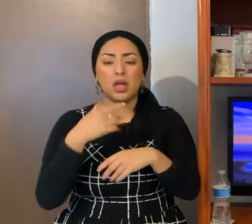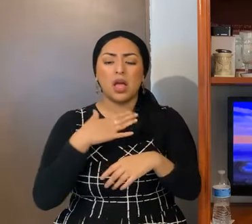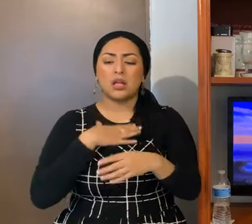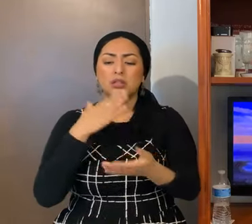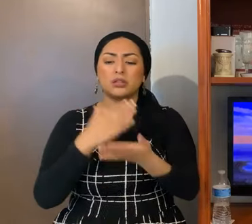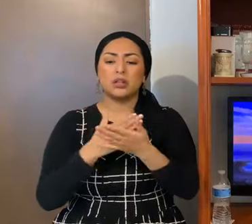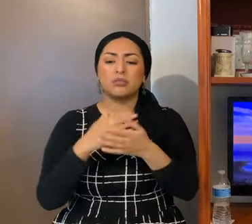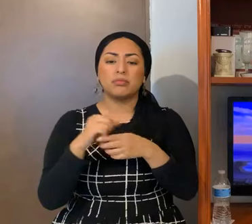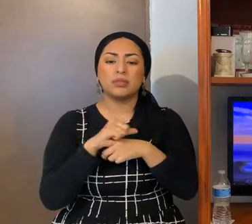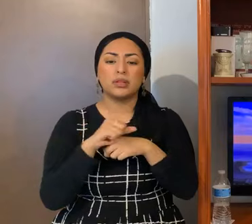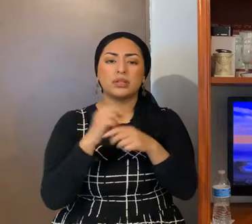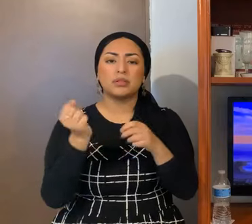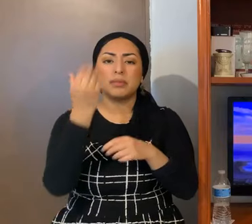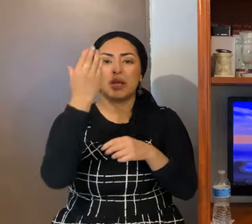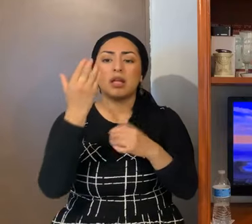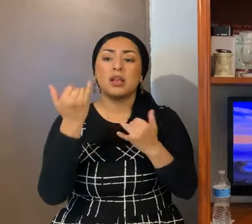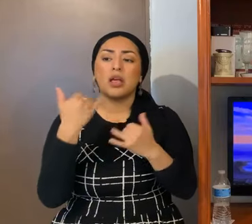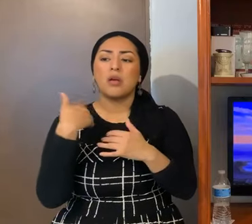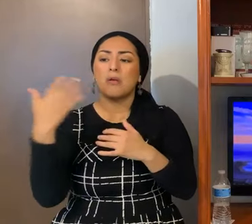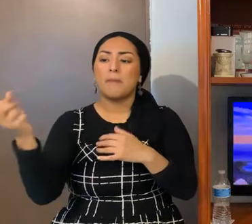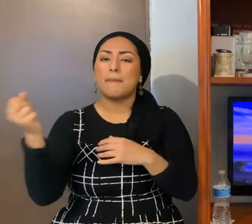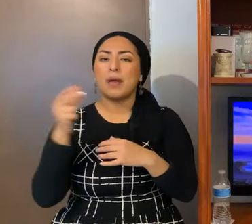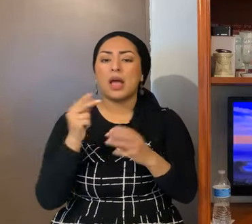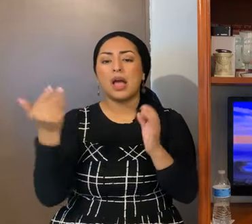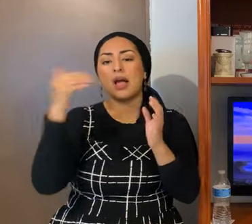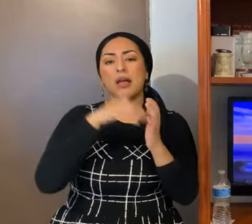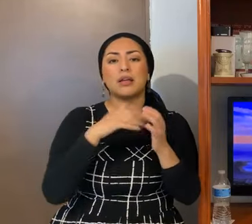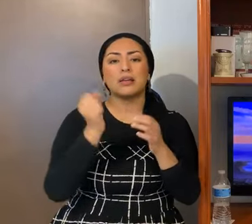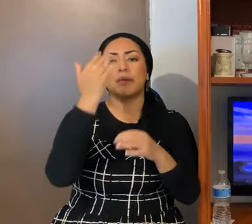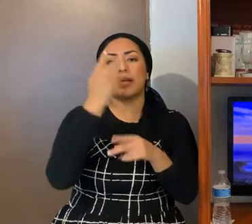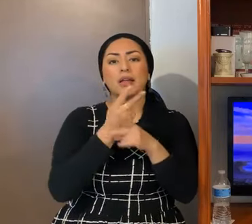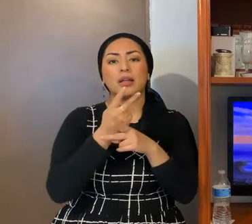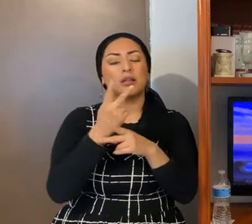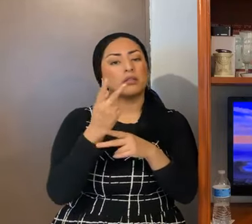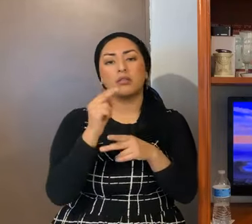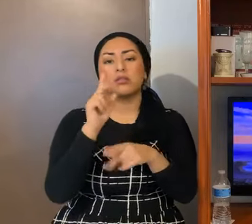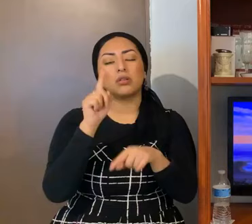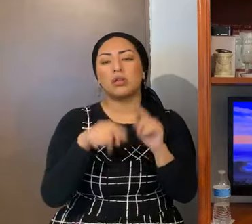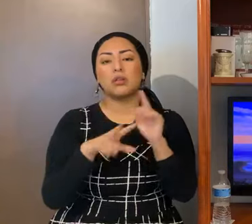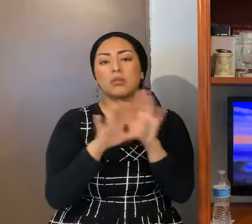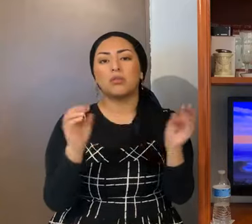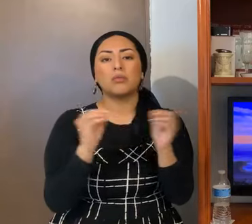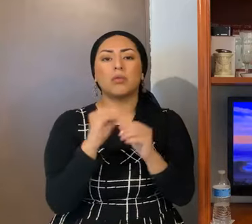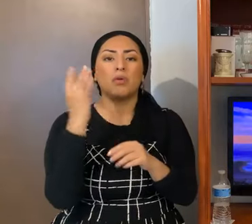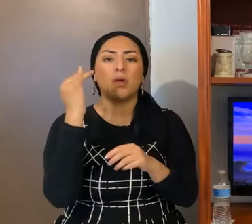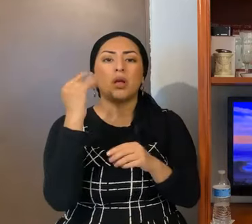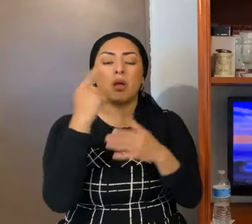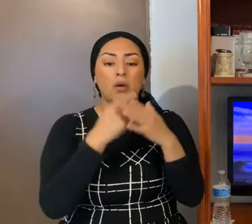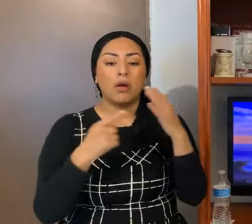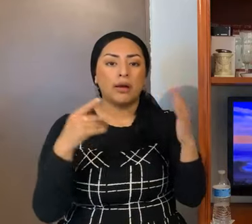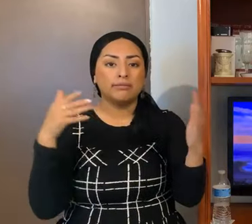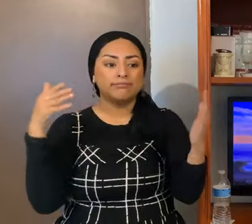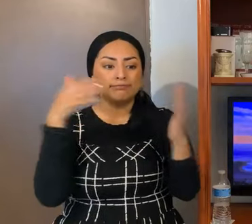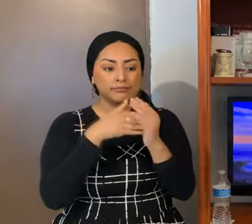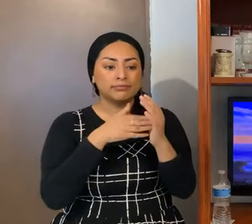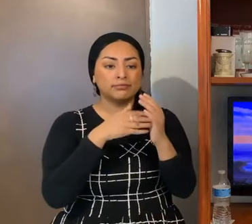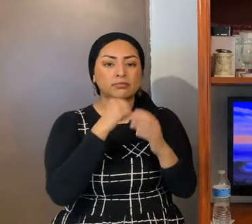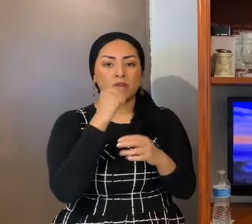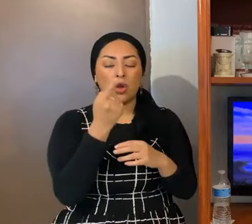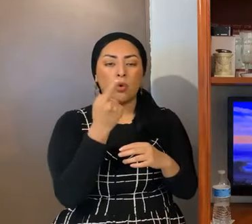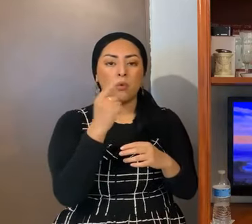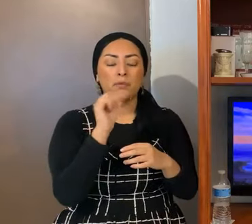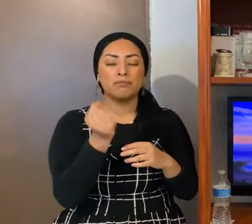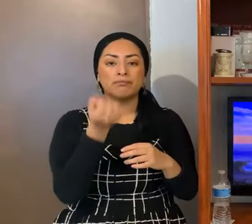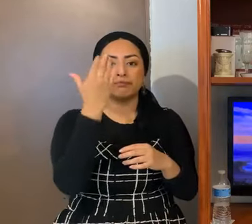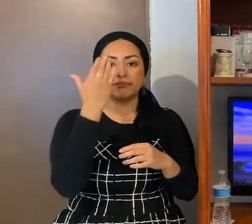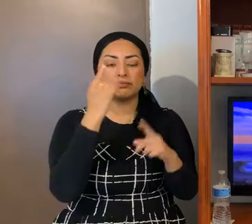guardar el Shabbat y ahora quiero volver a guardar el Shabbat. Ya no se puede. ¿Por qué? porque lo que se está violando no nada más es el